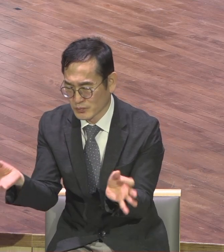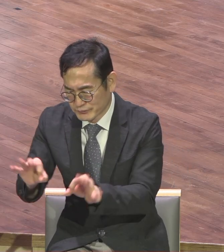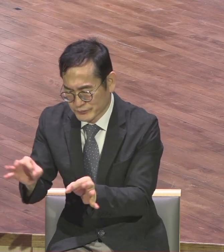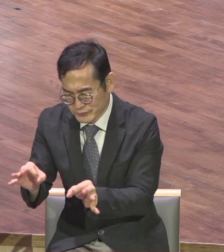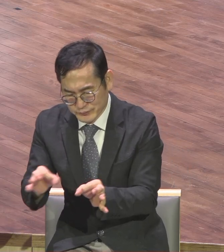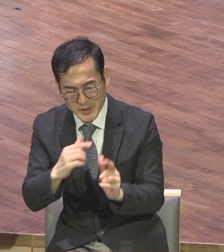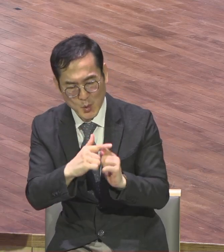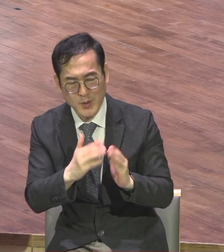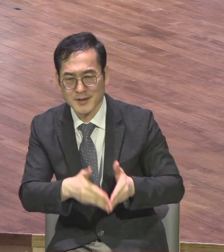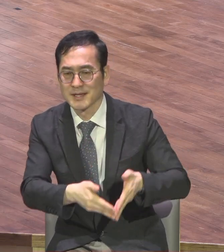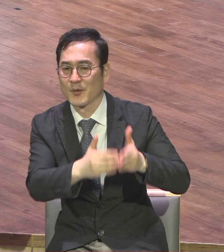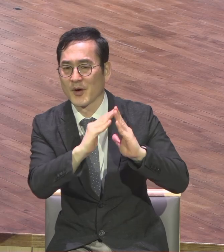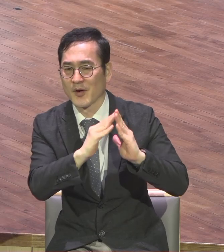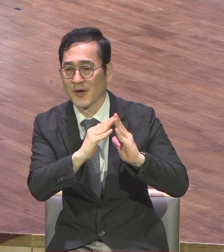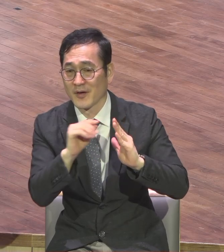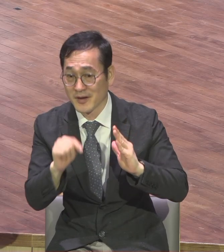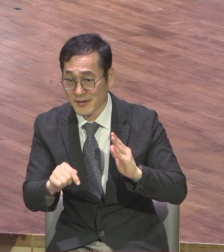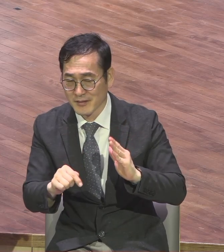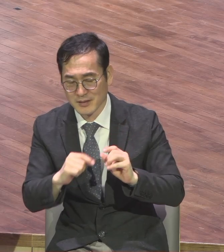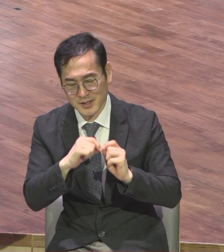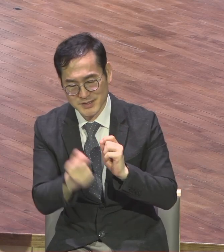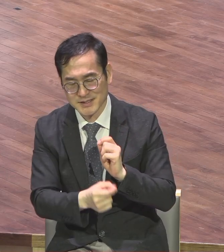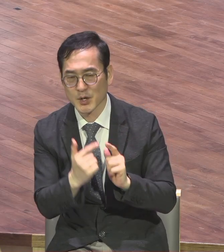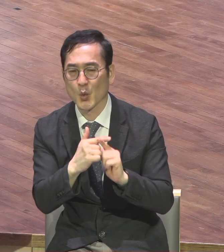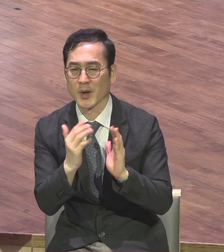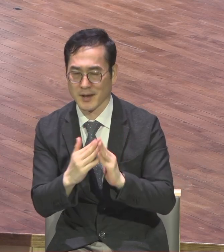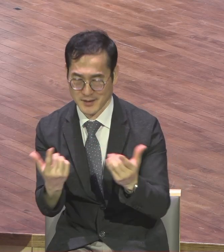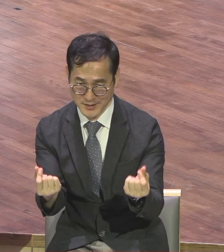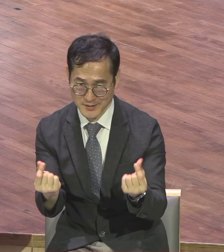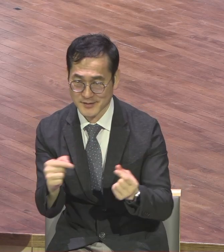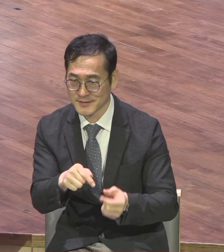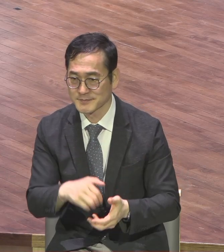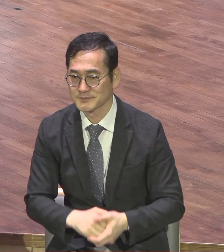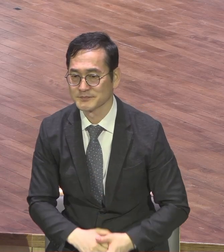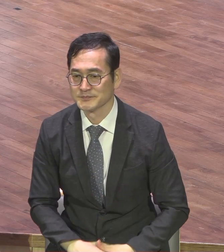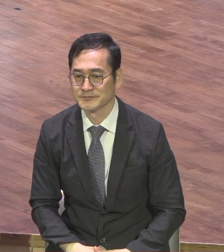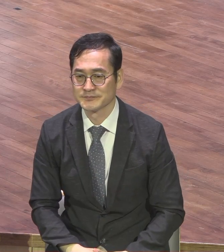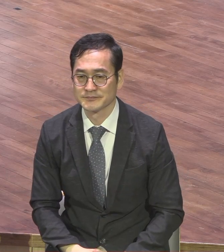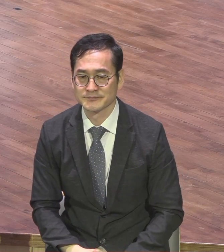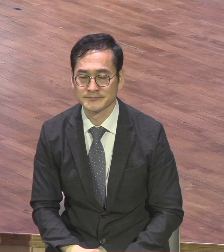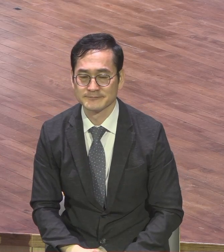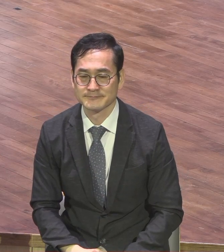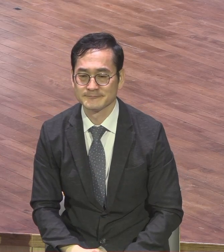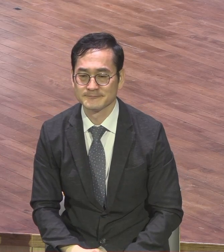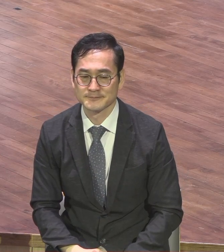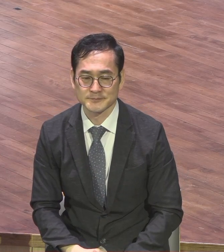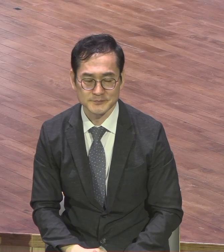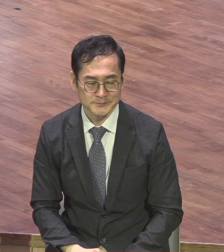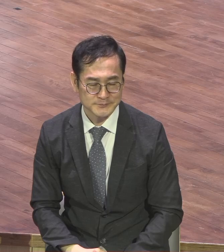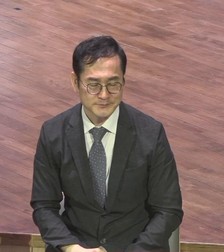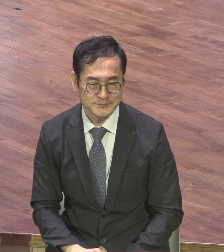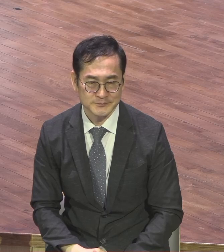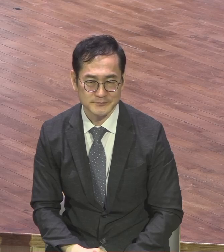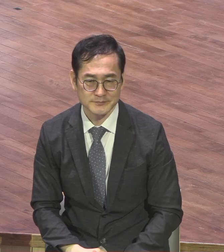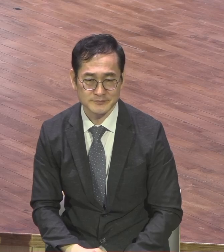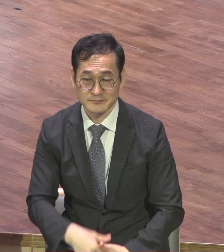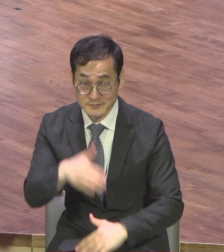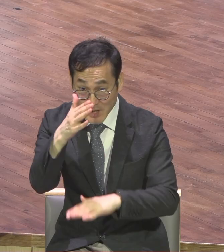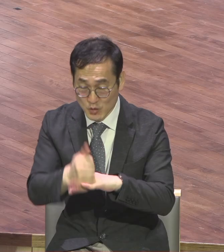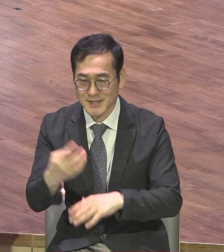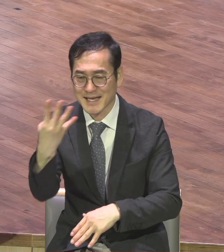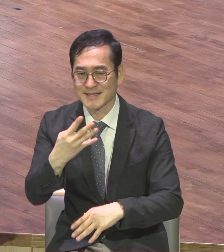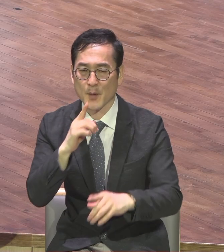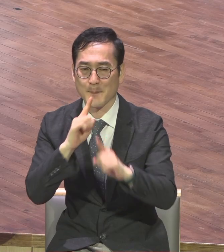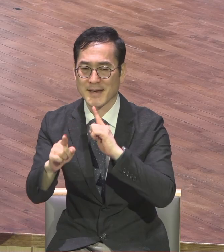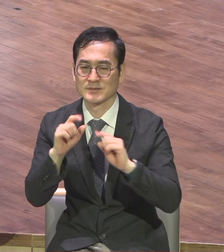세워지는 성경이 말하는 지교의 당 그렇게 세워 이제 져야 됩니다. 그렇게 세워져야 이 사천 말씀도